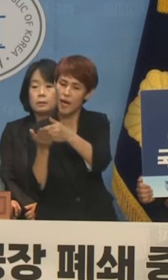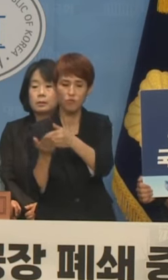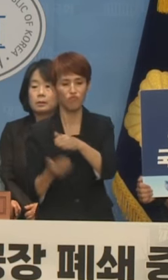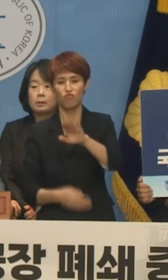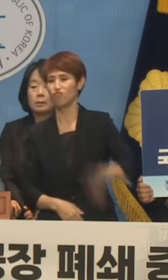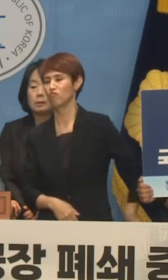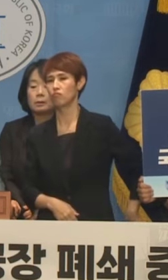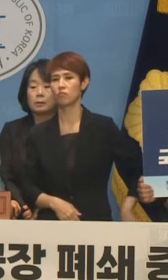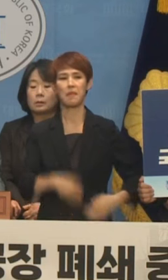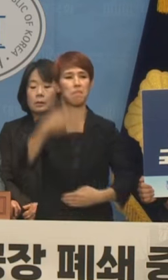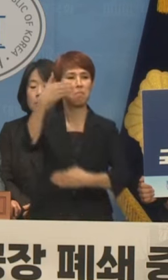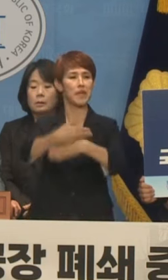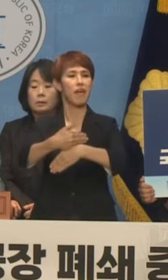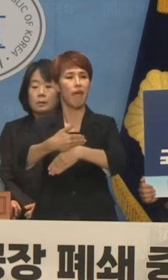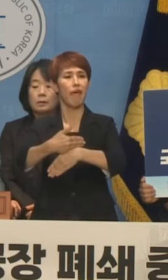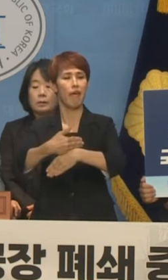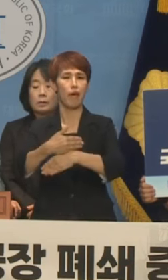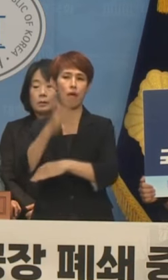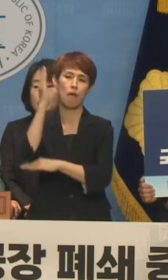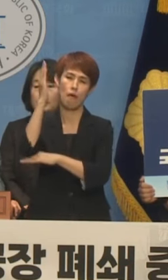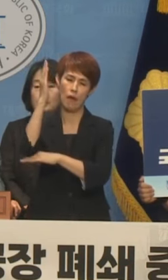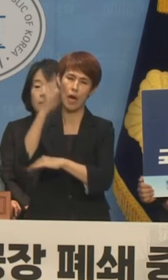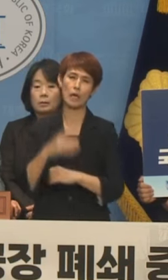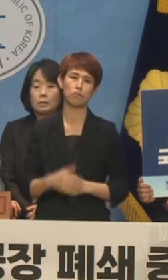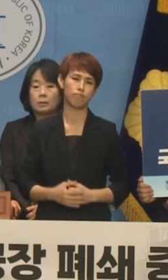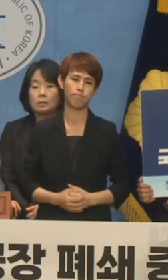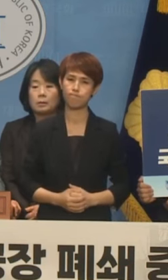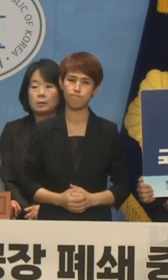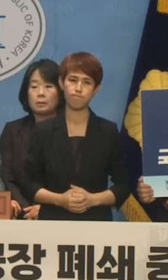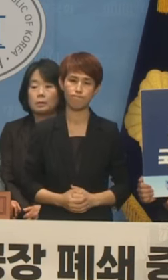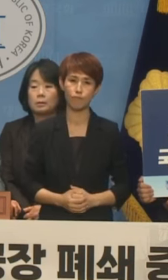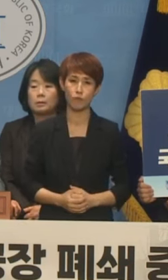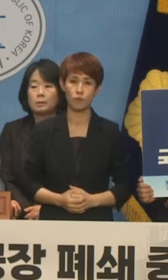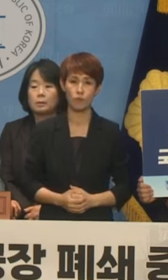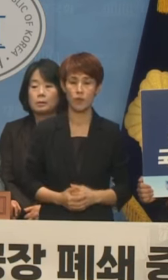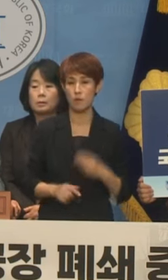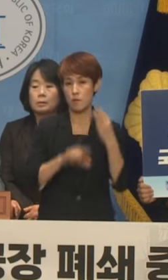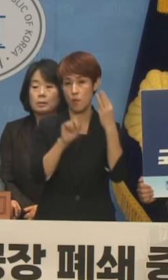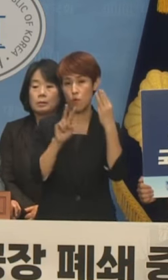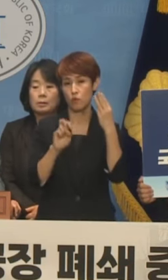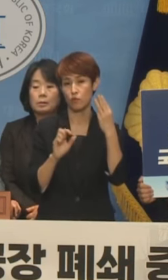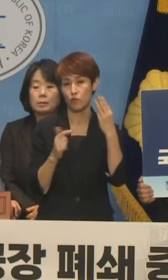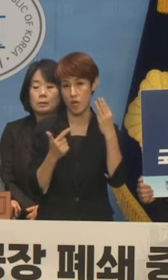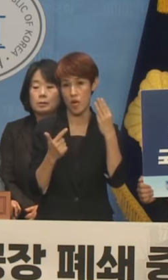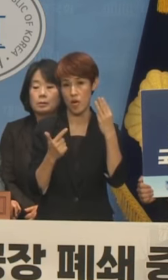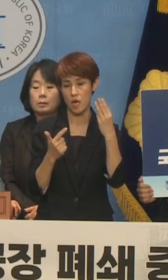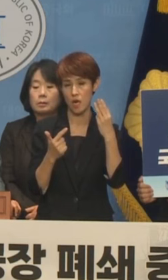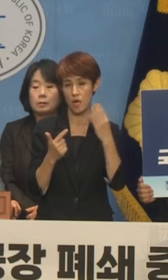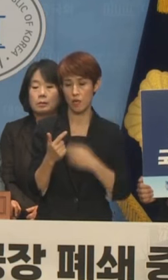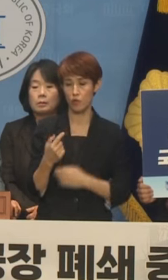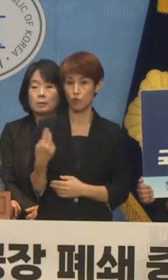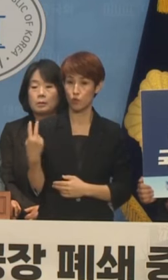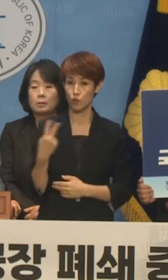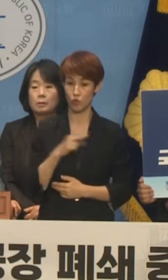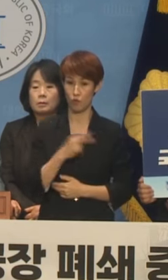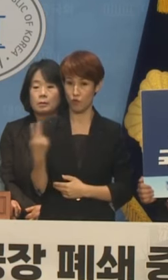오로지 폐쇄만을 이야기하고 있는 상황입니다. 지난 3월 26일 윤미향 의원님과